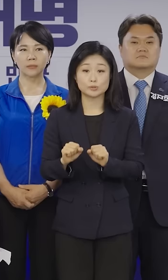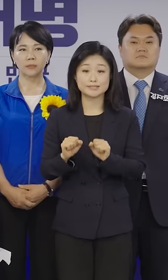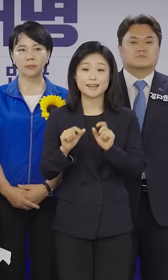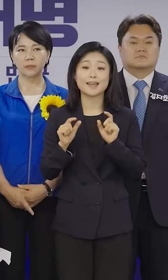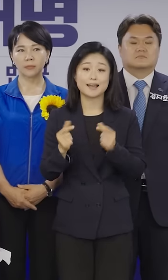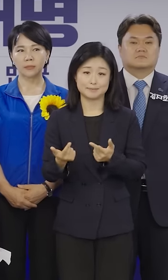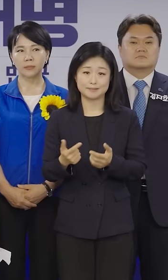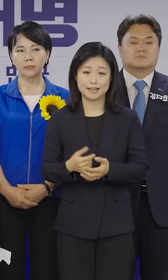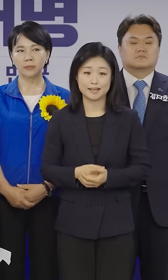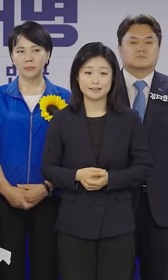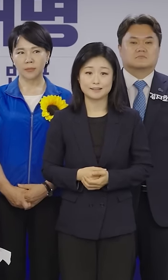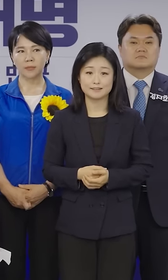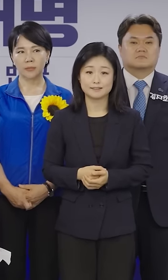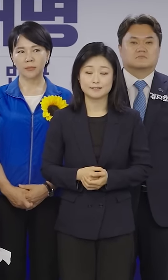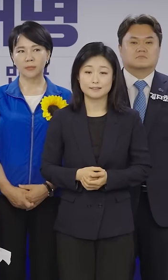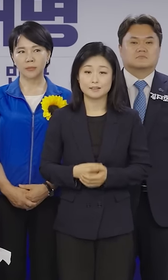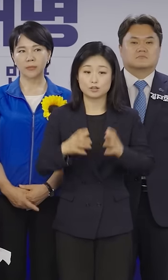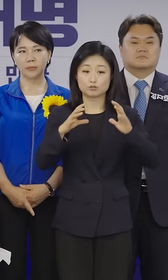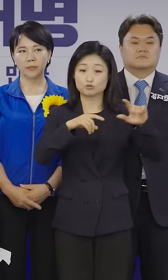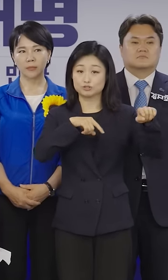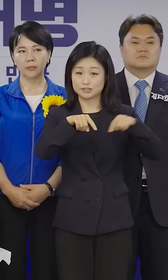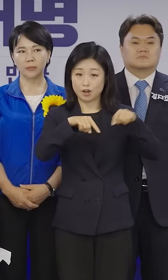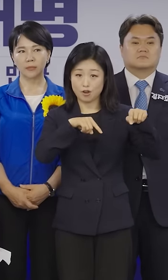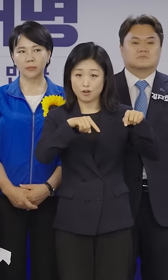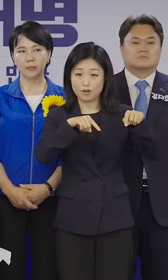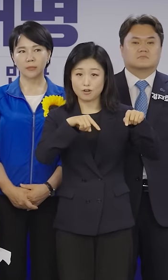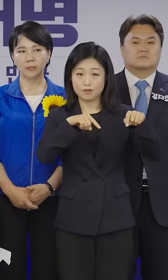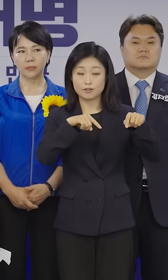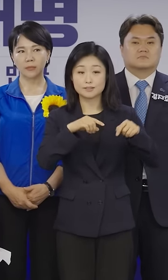존재는 아니기 때문에 국정을